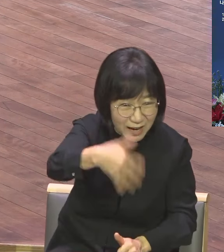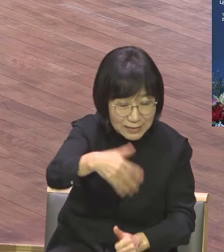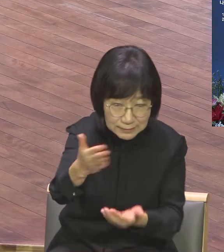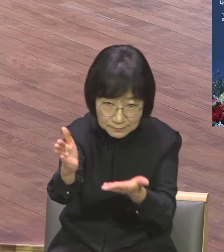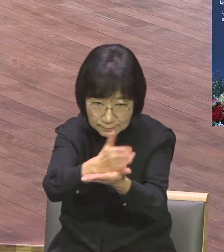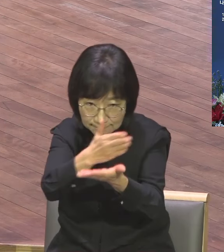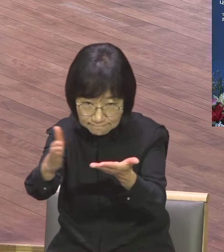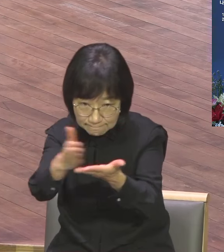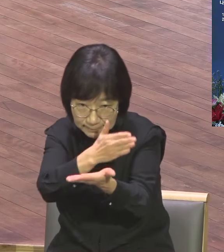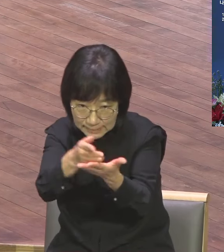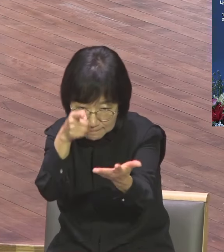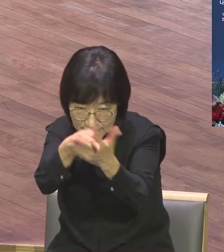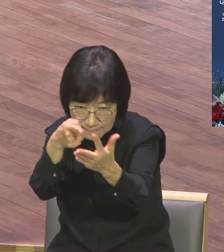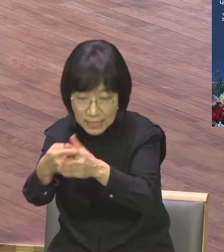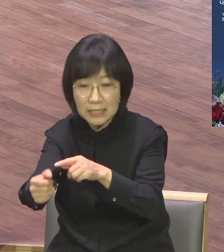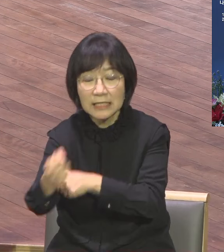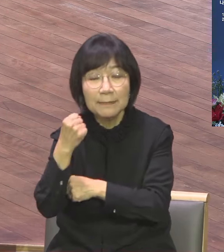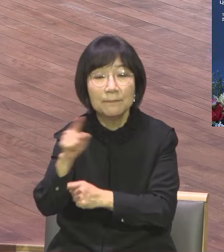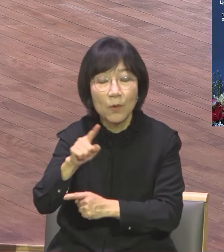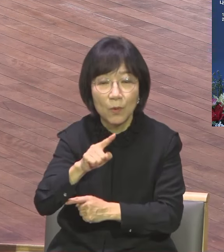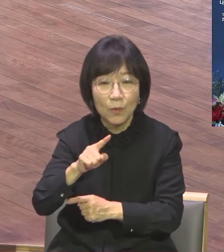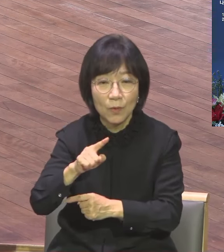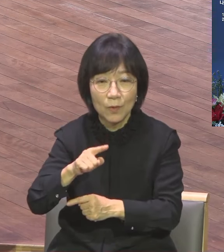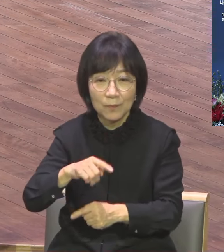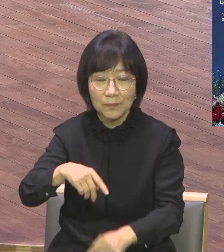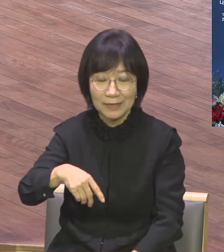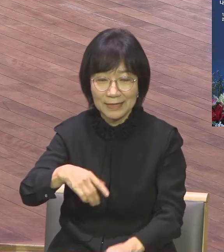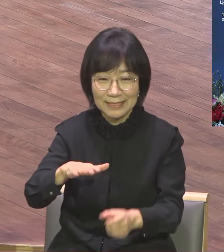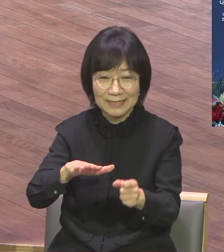서로 사랑하느냐 안 하느냐